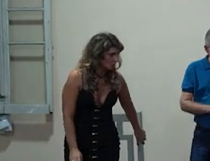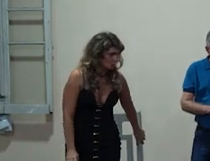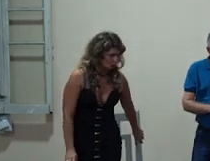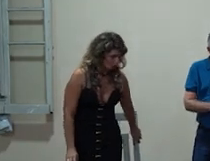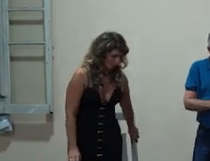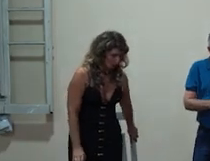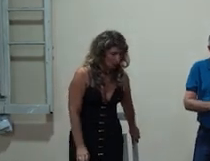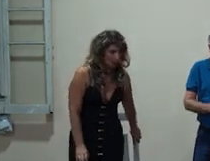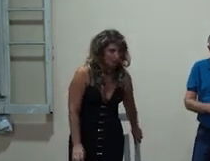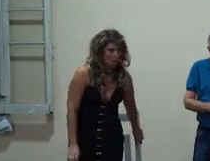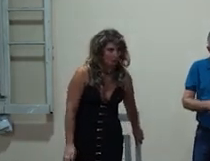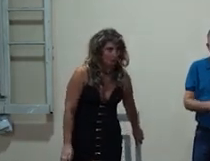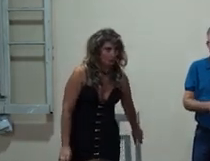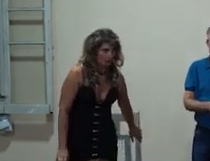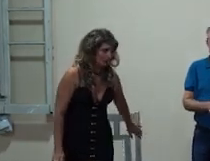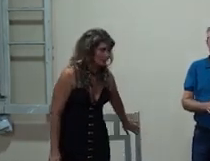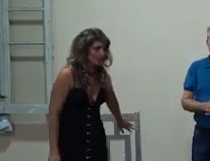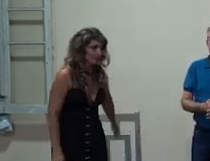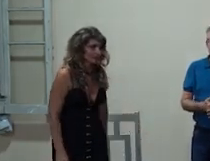concluindo, nós